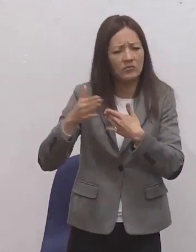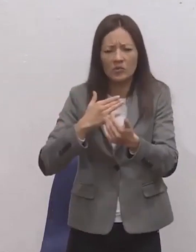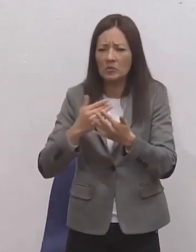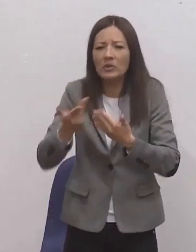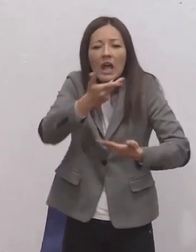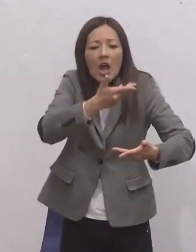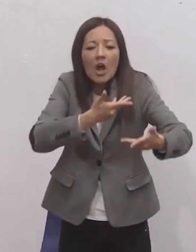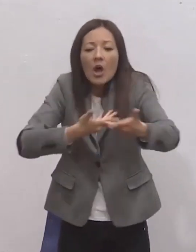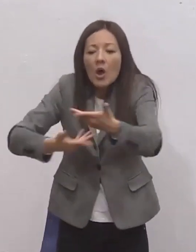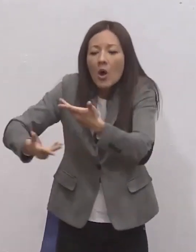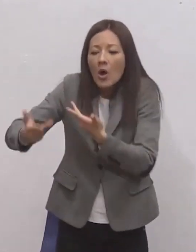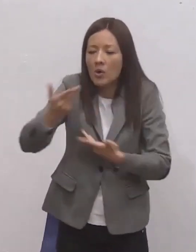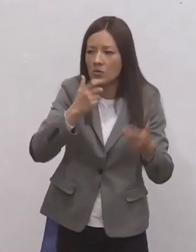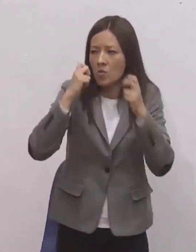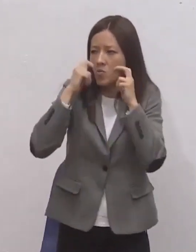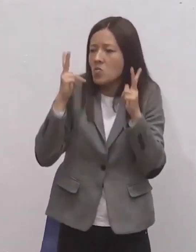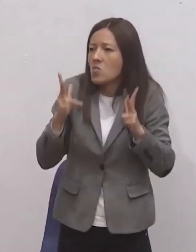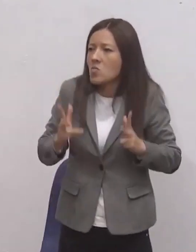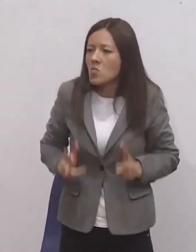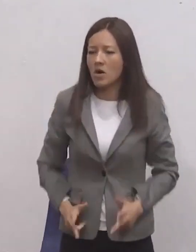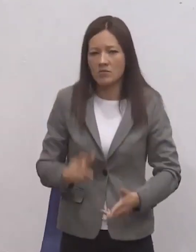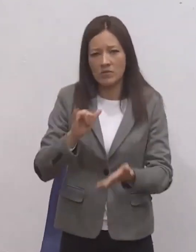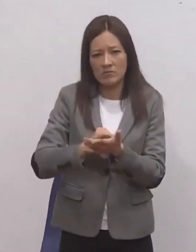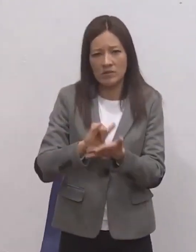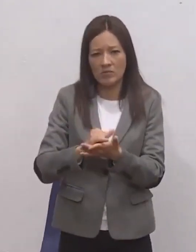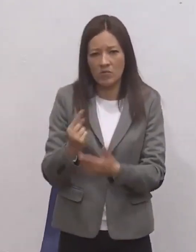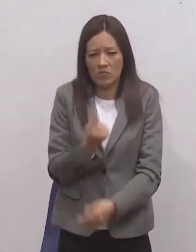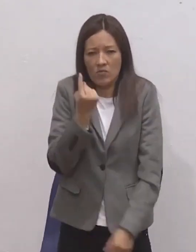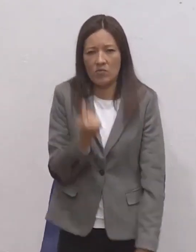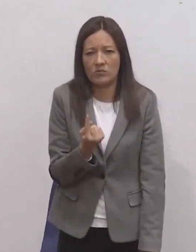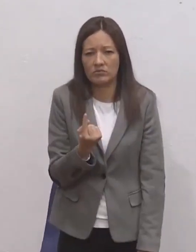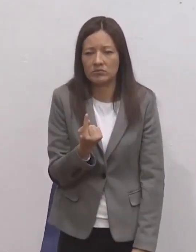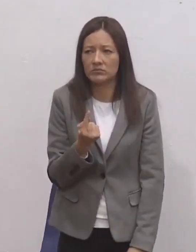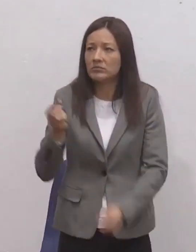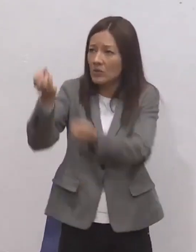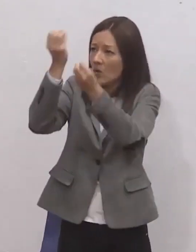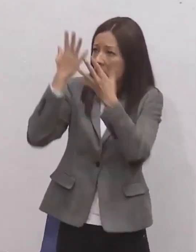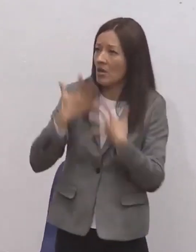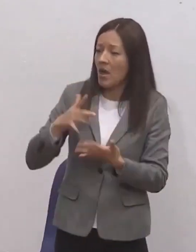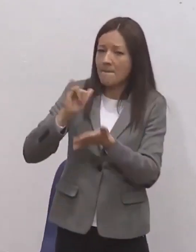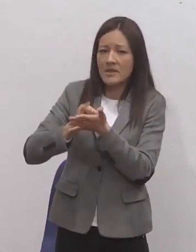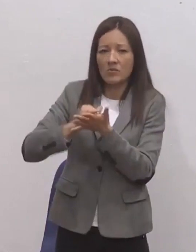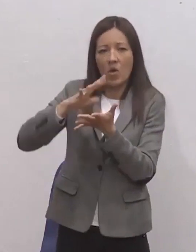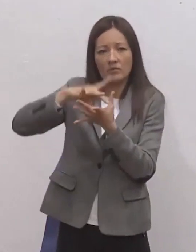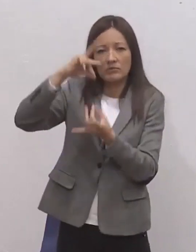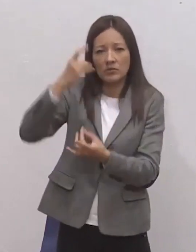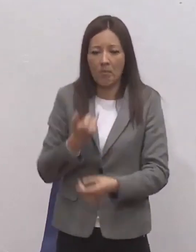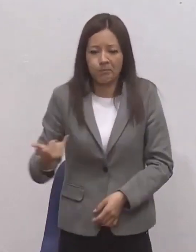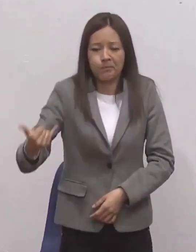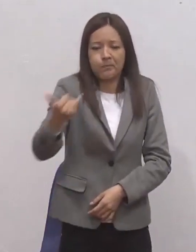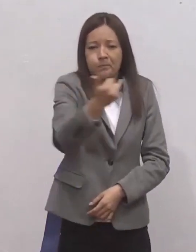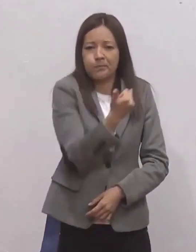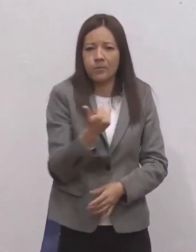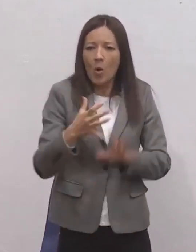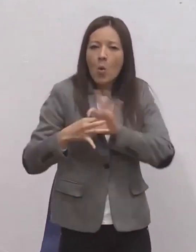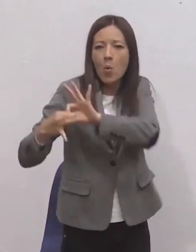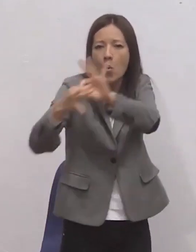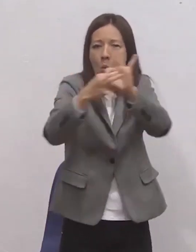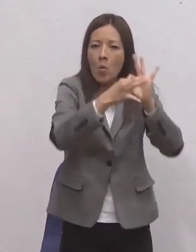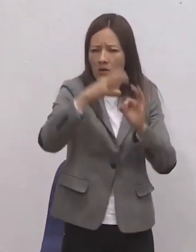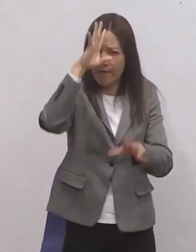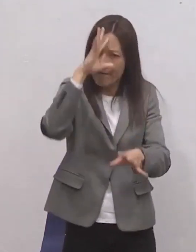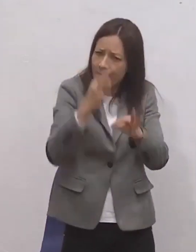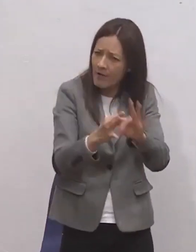cuerpo porque tú nos diste a beber de un mismo Espíritu, Señor. Entonces estamos unidos en la fe, Señor. Estamos unidos en